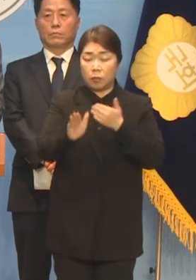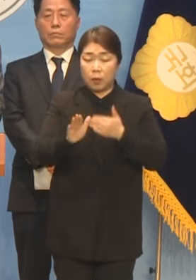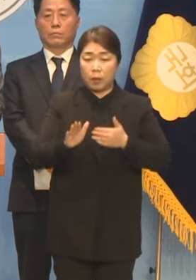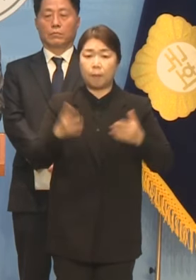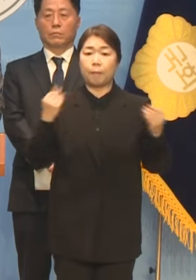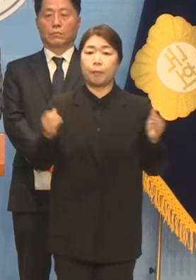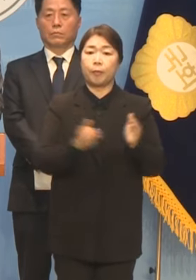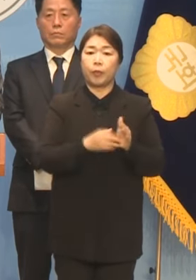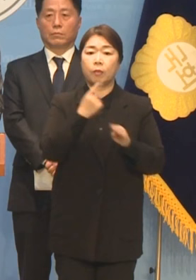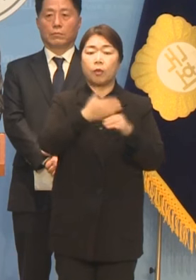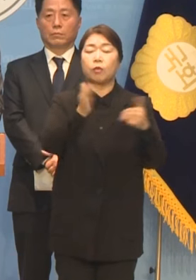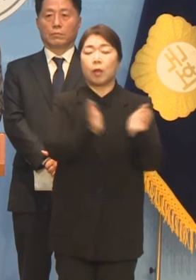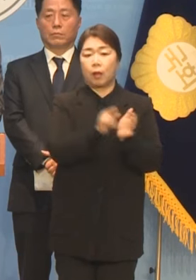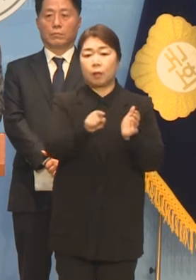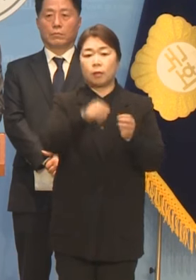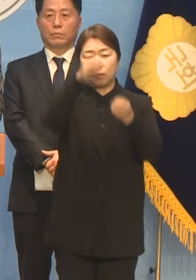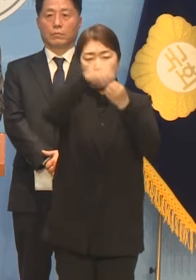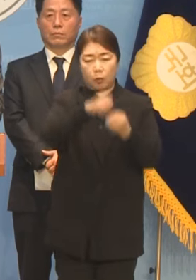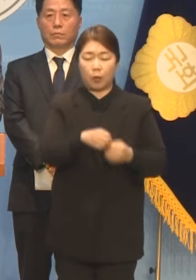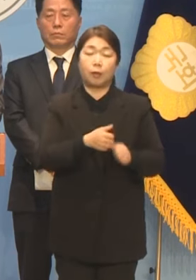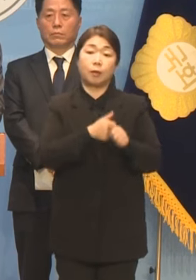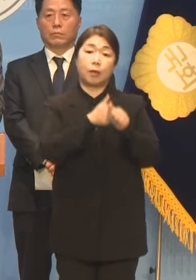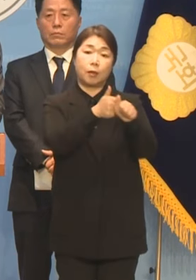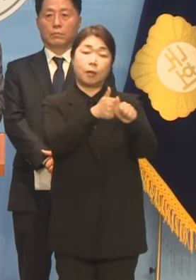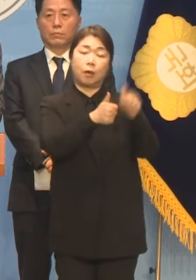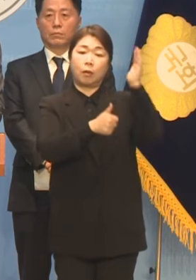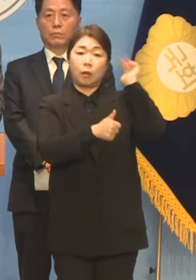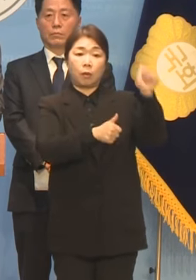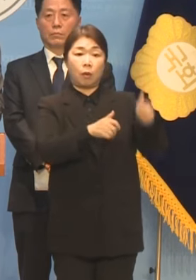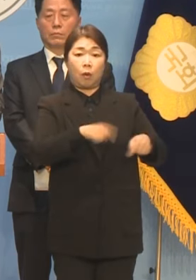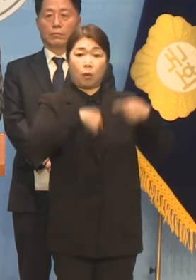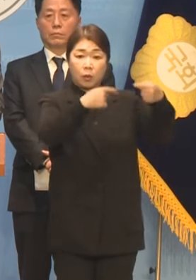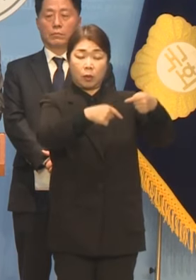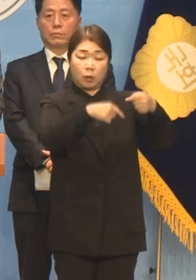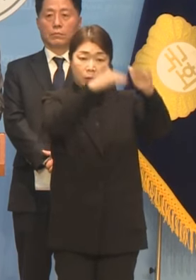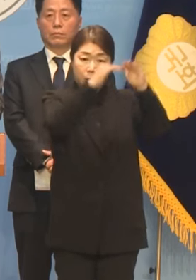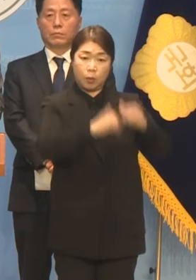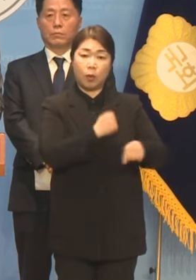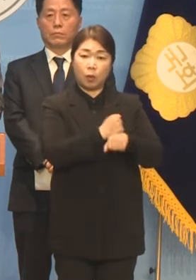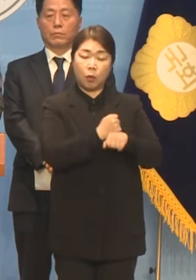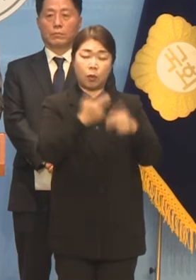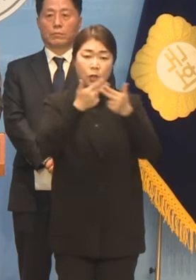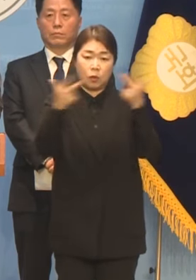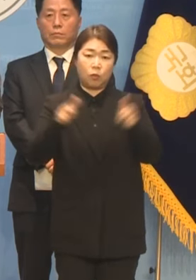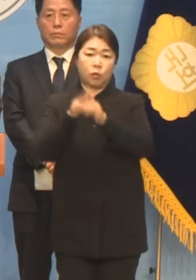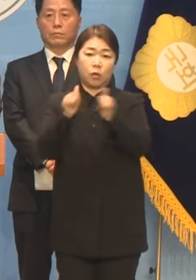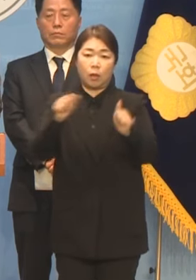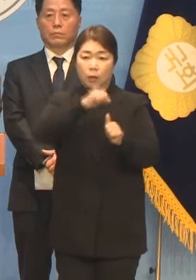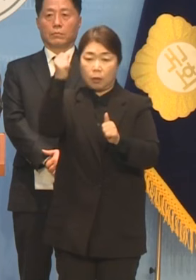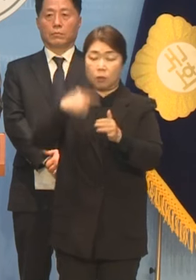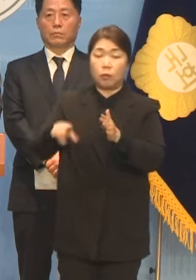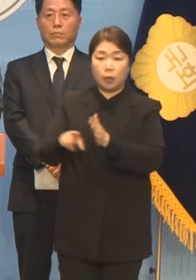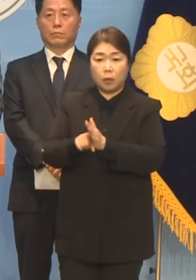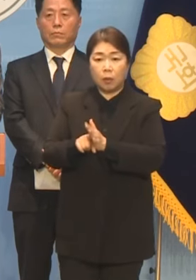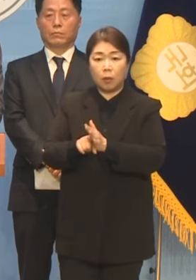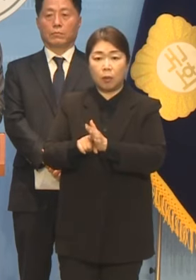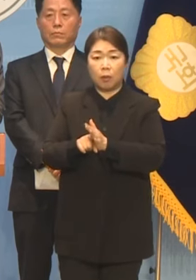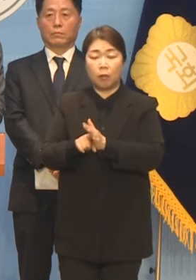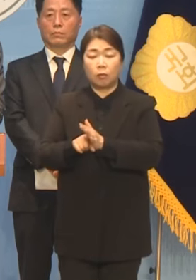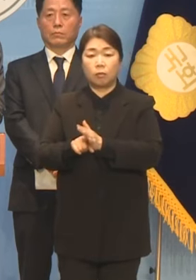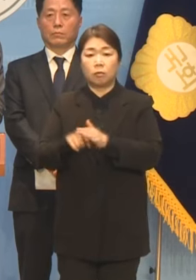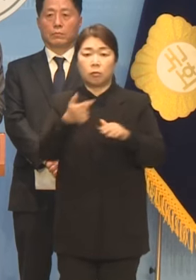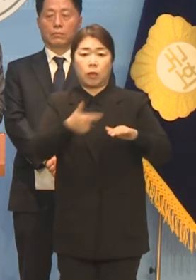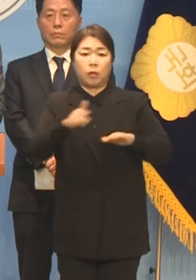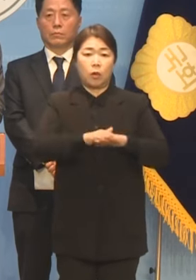민주당의 민주적 전통에 따라 대선 과정에 참여하여 이재명 후보의 당선을 위해 대전한 선대위